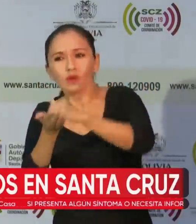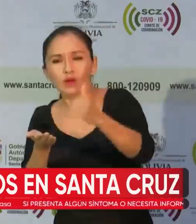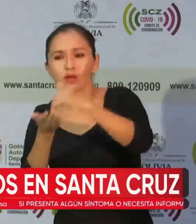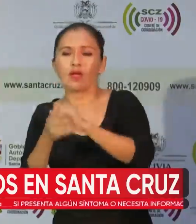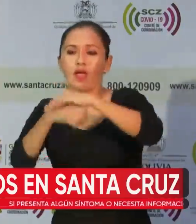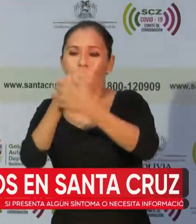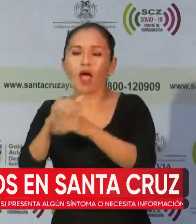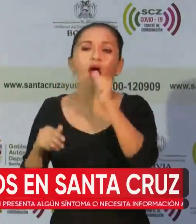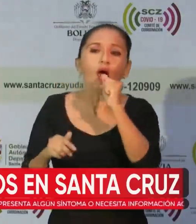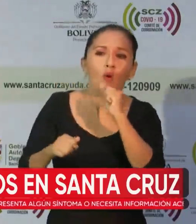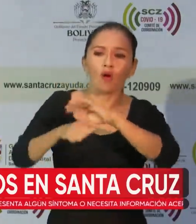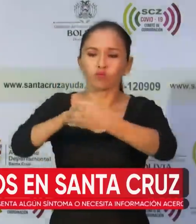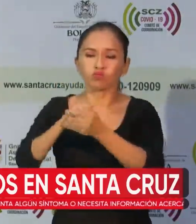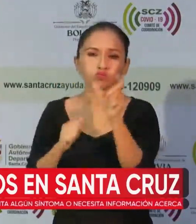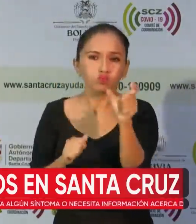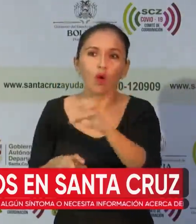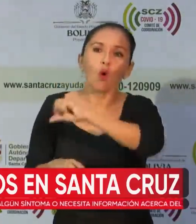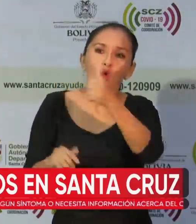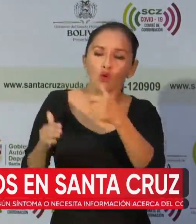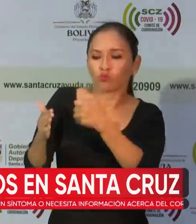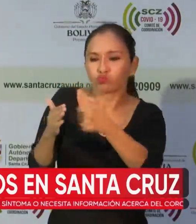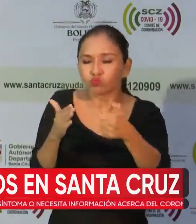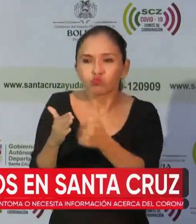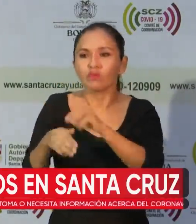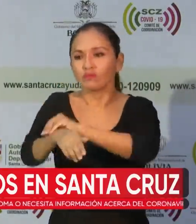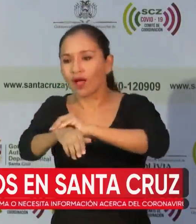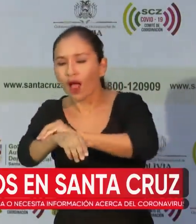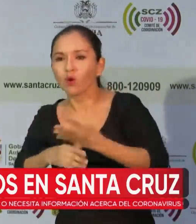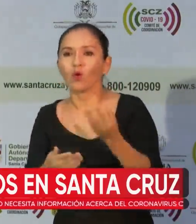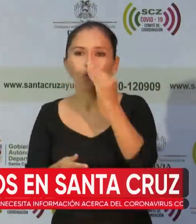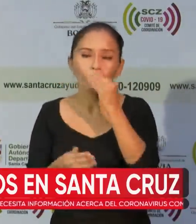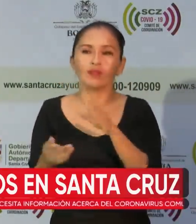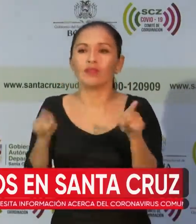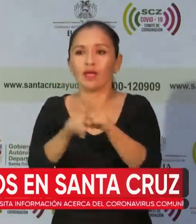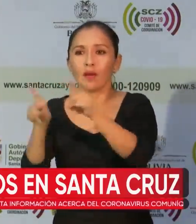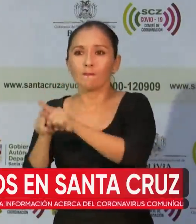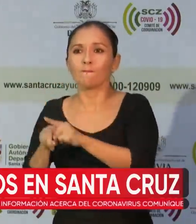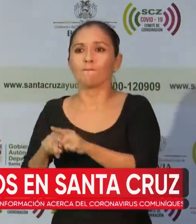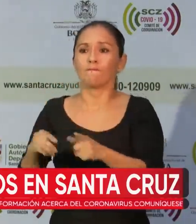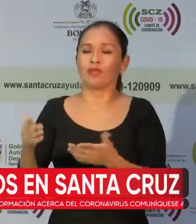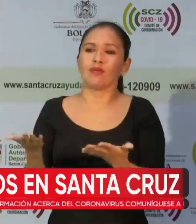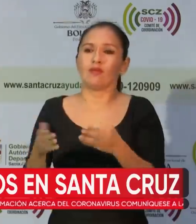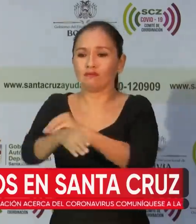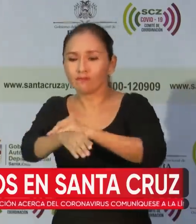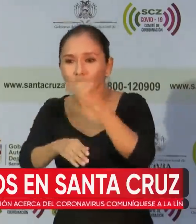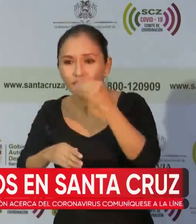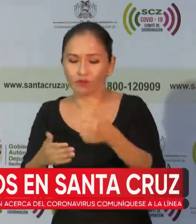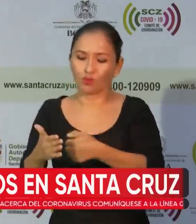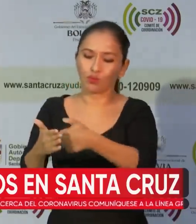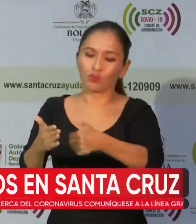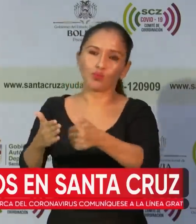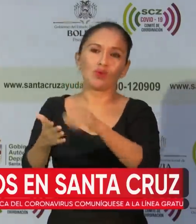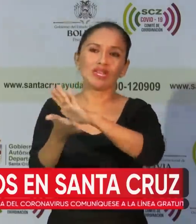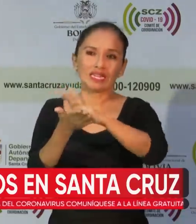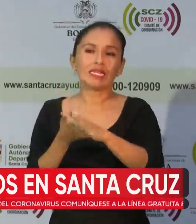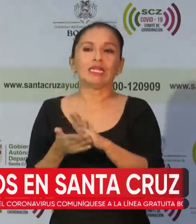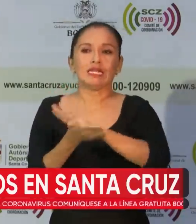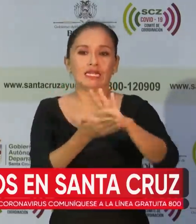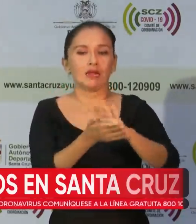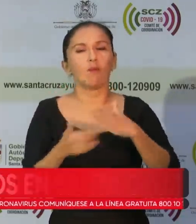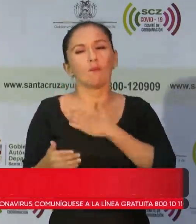agua y jabón o utilice otros productos como ser alcohol gel o también el alcohol en soluciones. Por